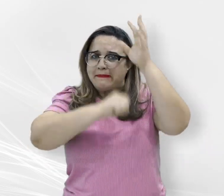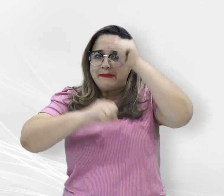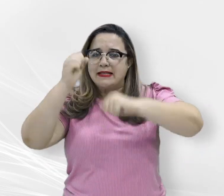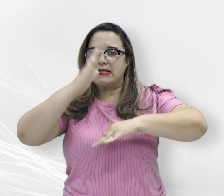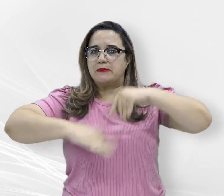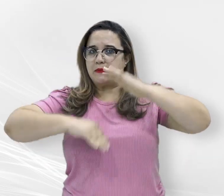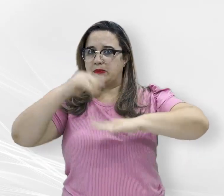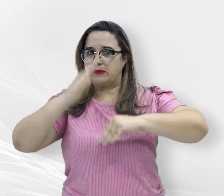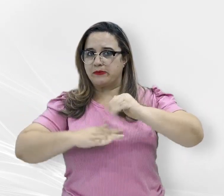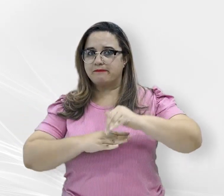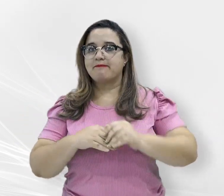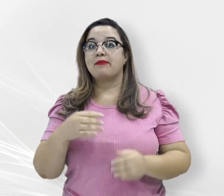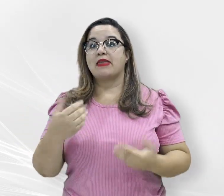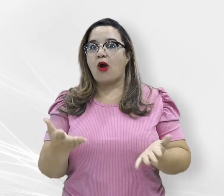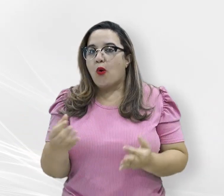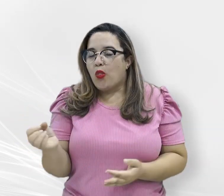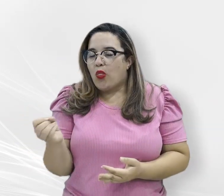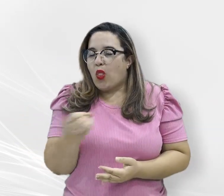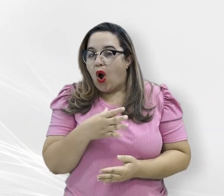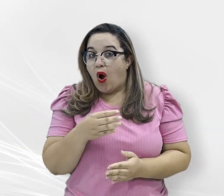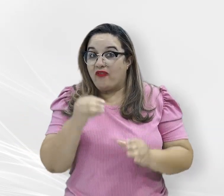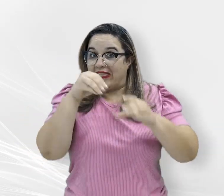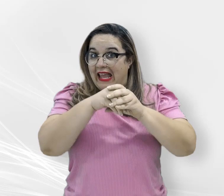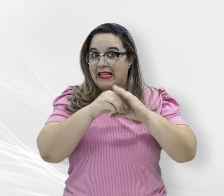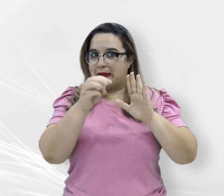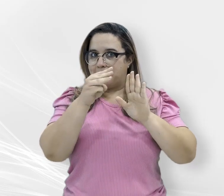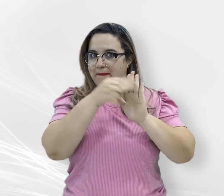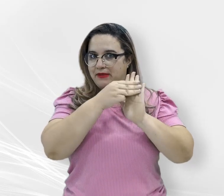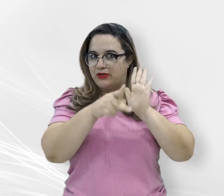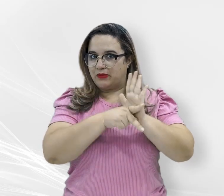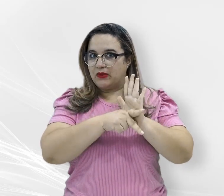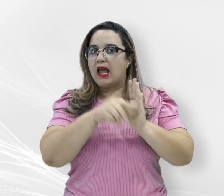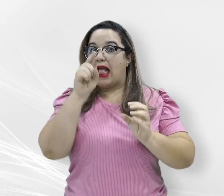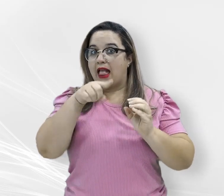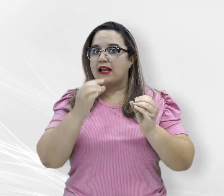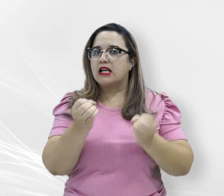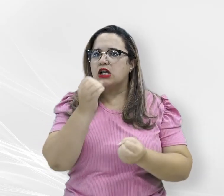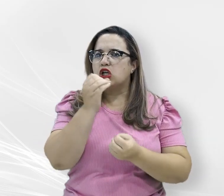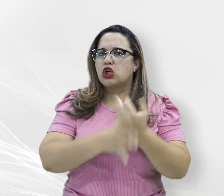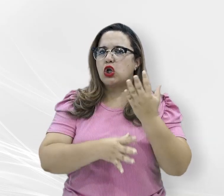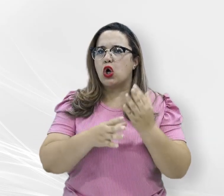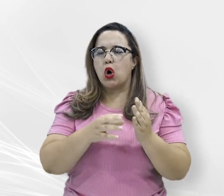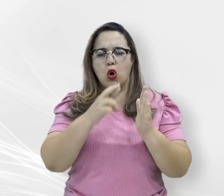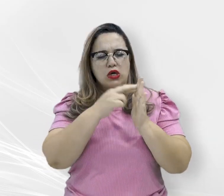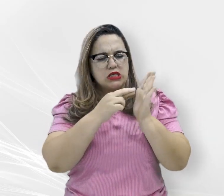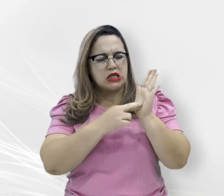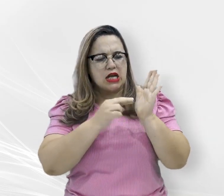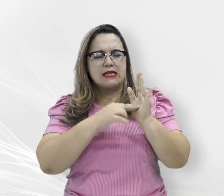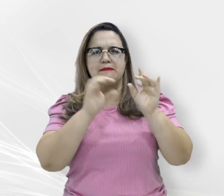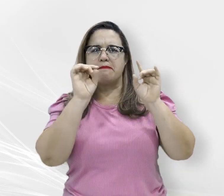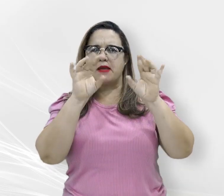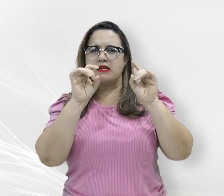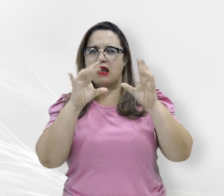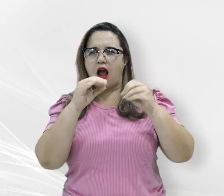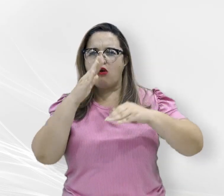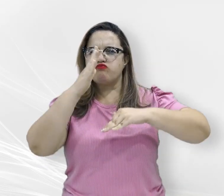das novidades previstas na medida provisória é a criação do Regime Especial de Trabalho Incentivado, Qualificação e